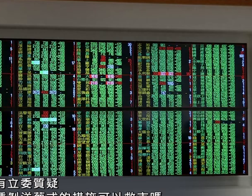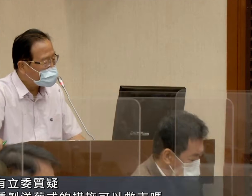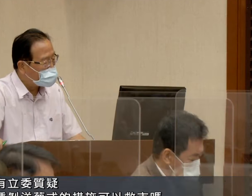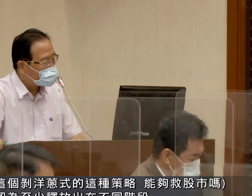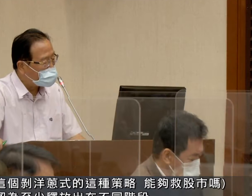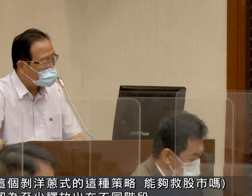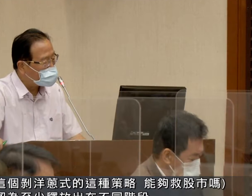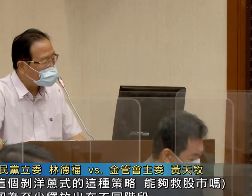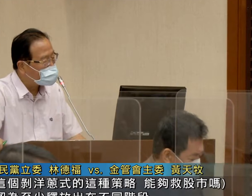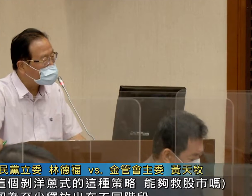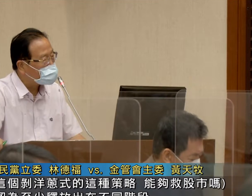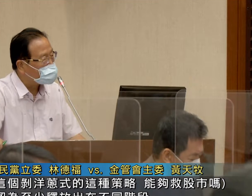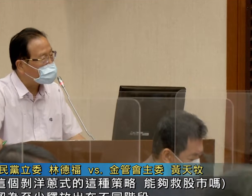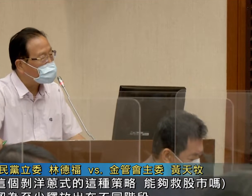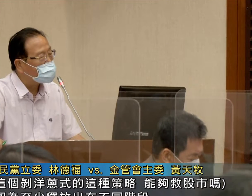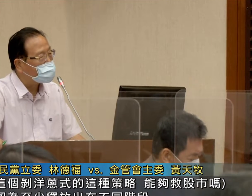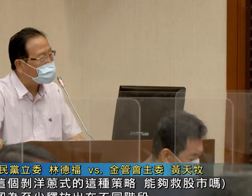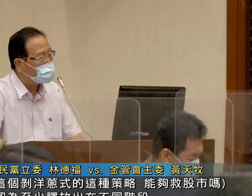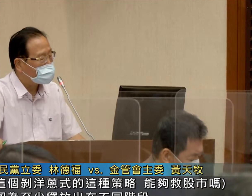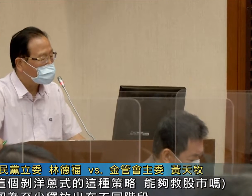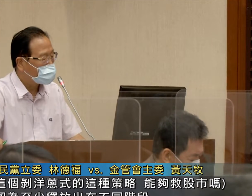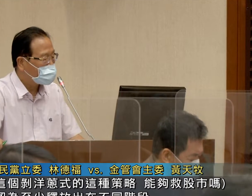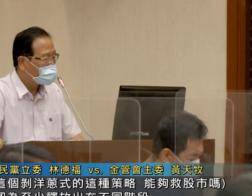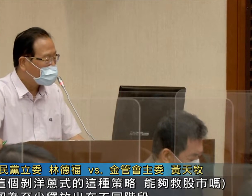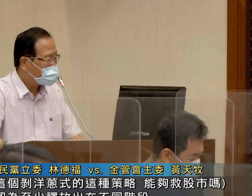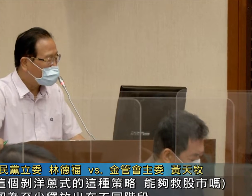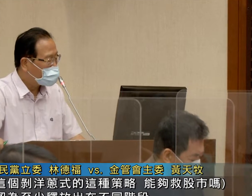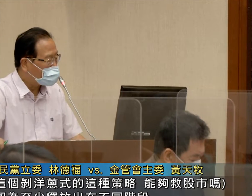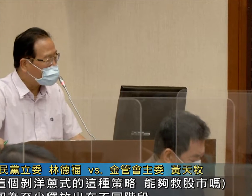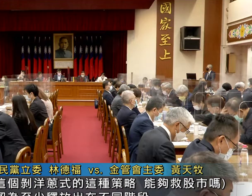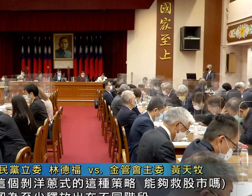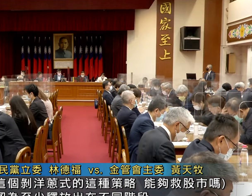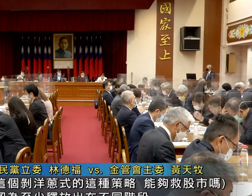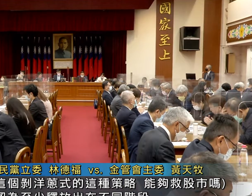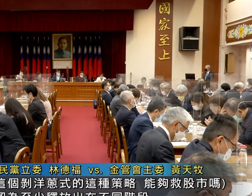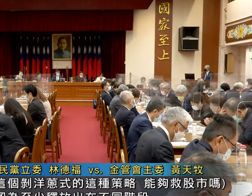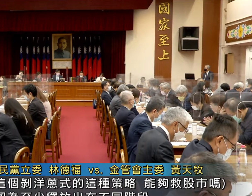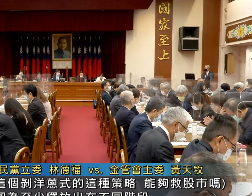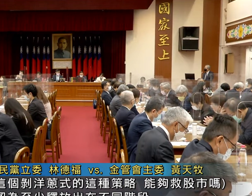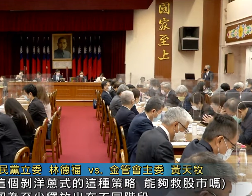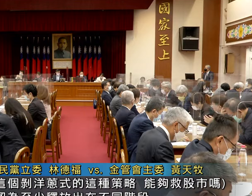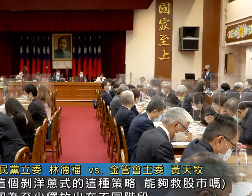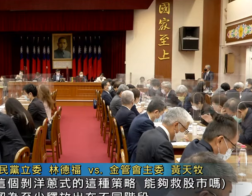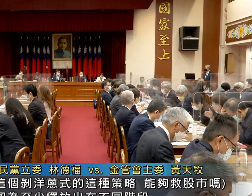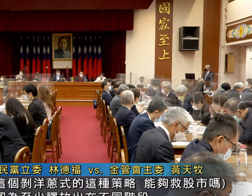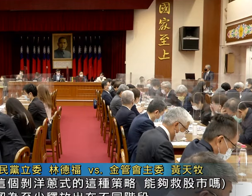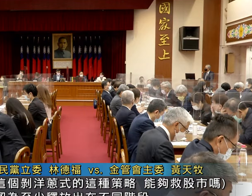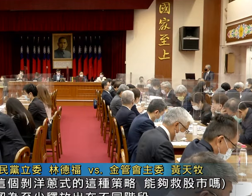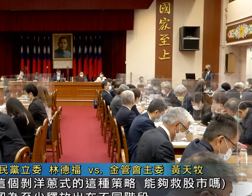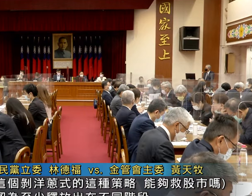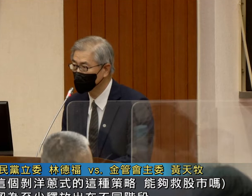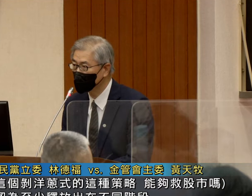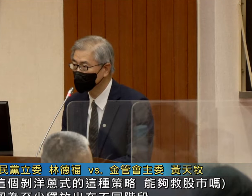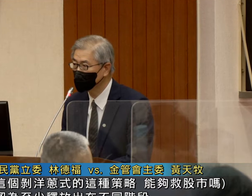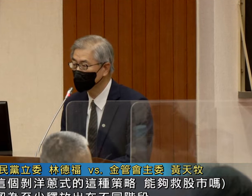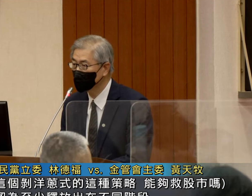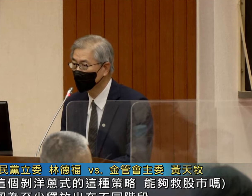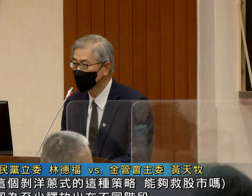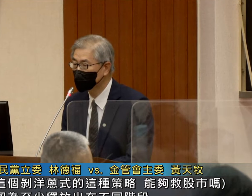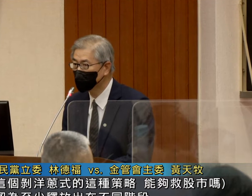这个剥洋葱式的这种策略，能够救股市吗？ 我认为至少释放出在不